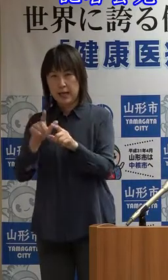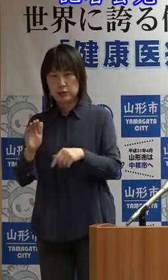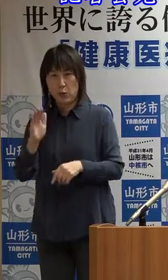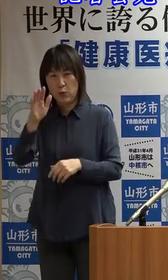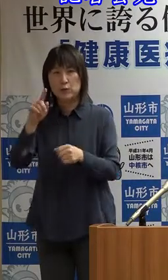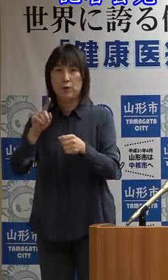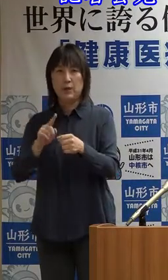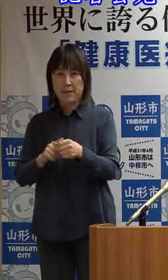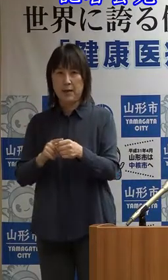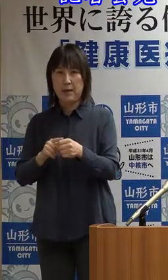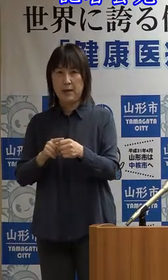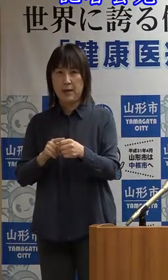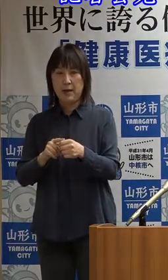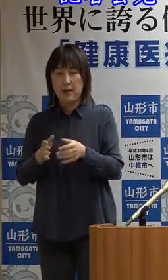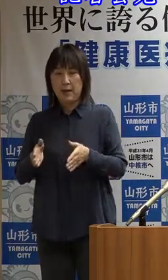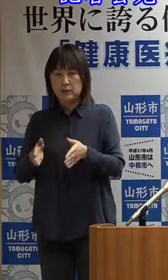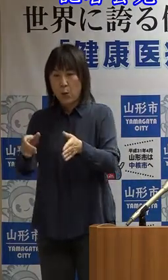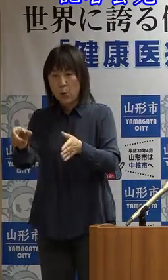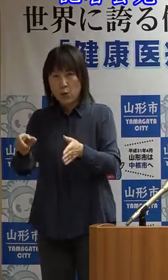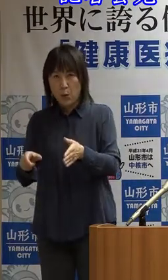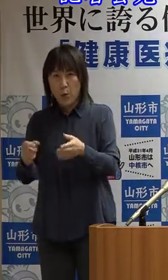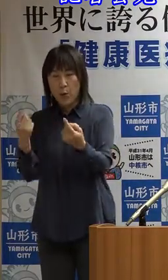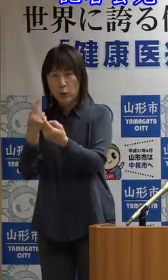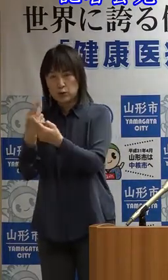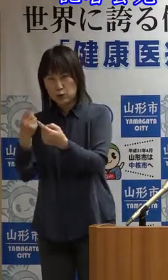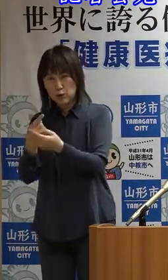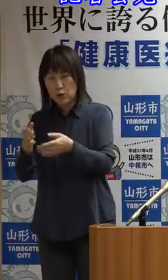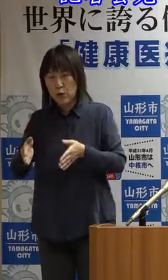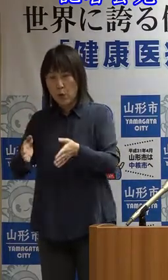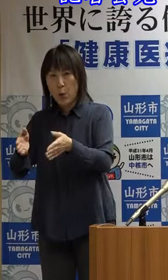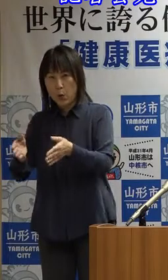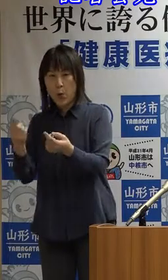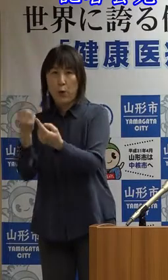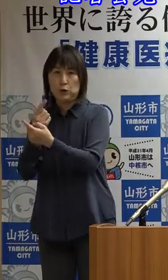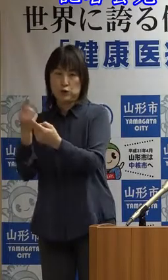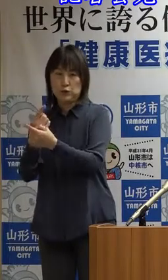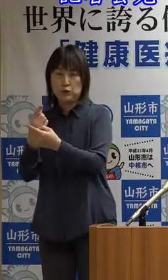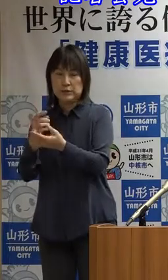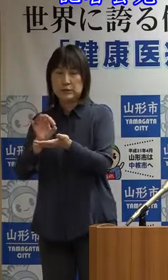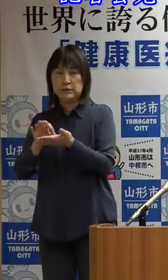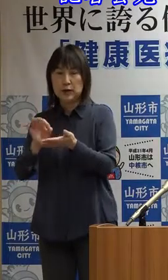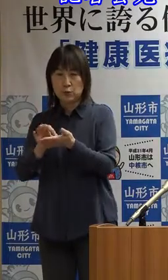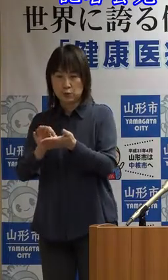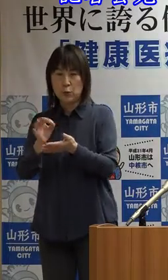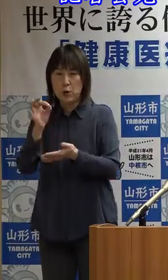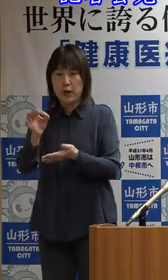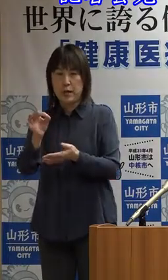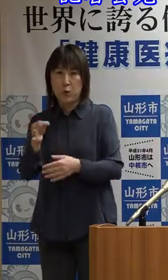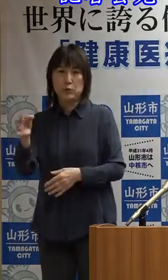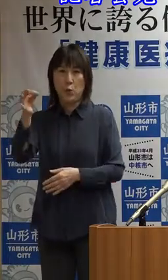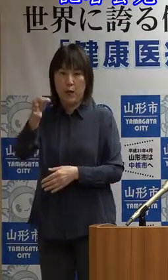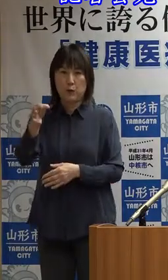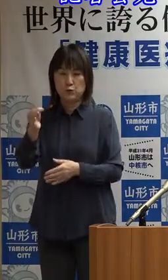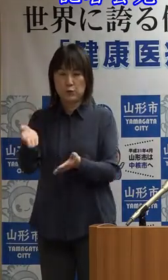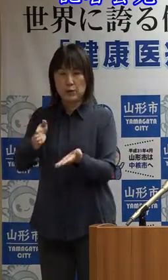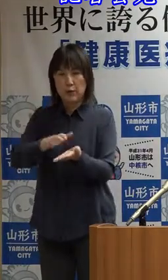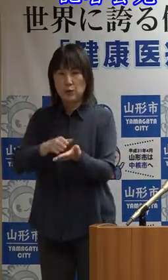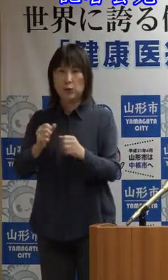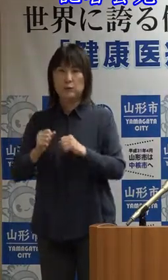ため側溝等の維持補修や幹線道路の舗装修繕にかかる費用について増額計上します